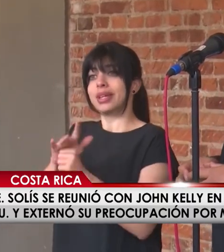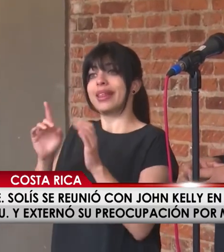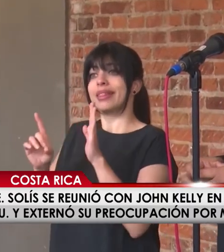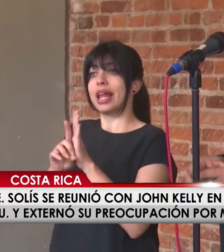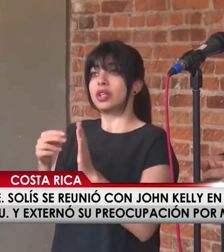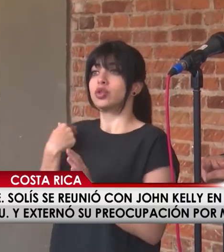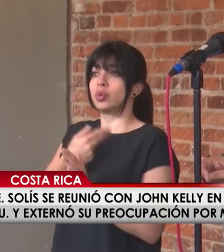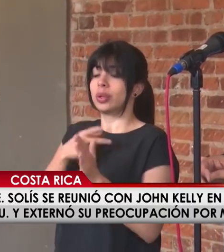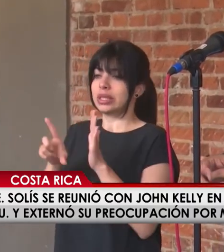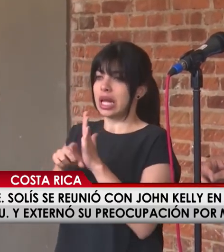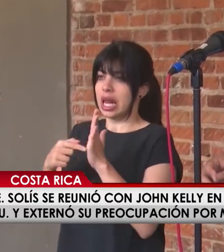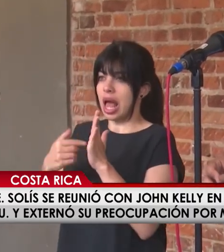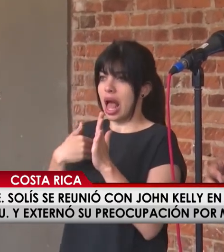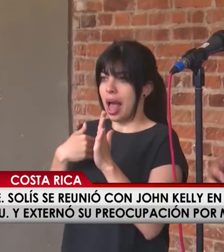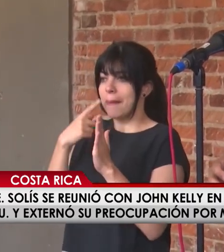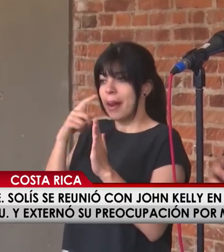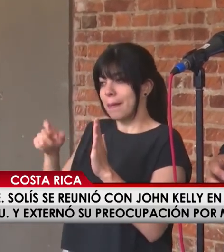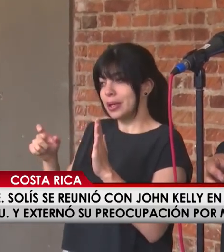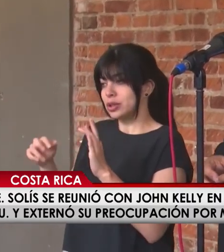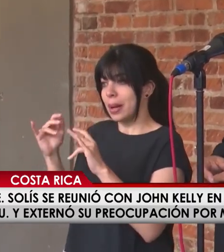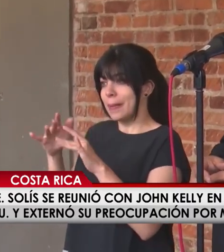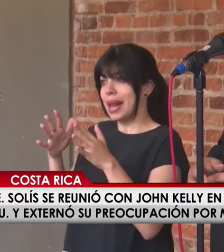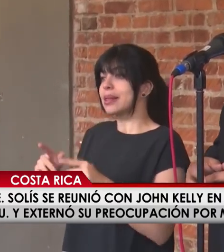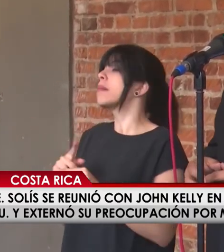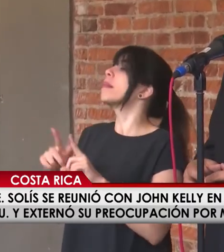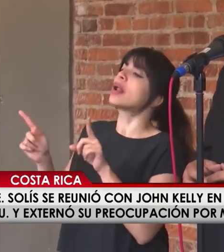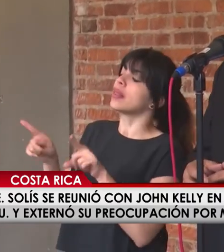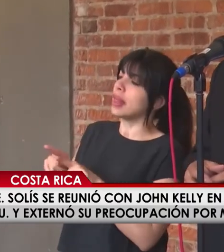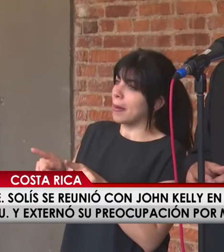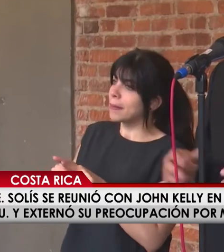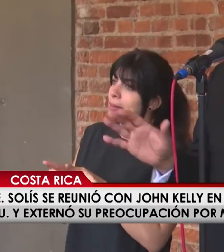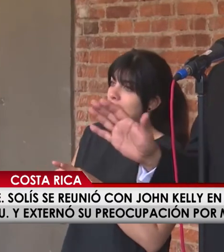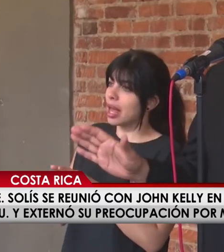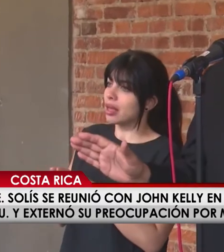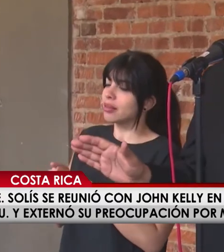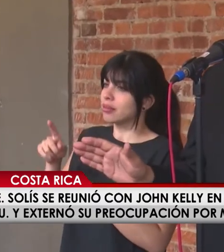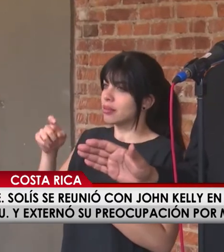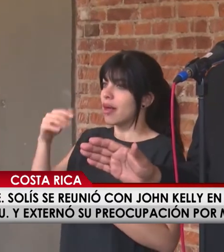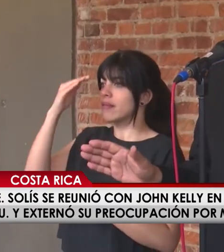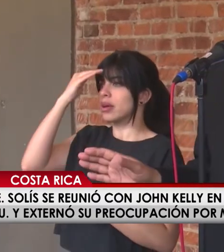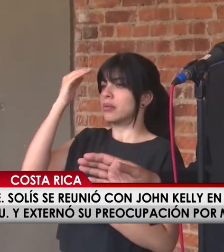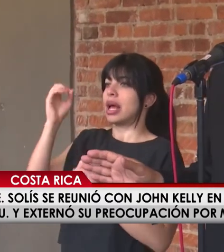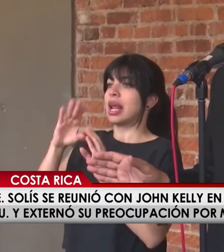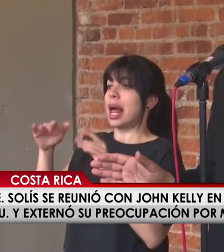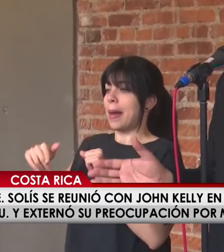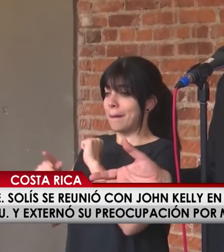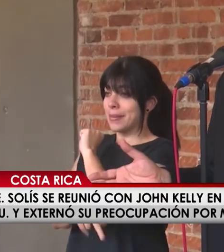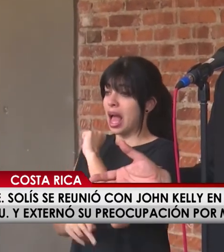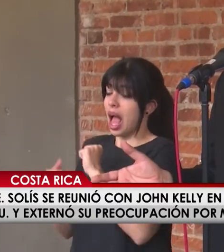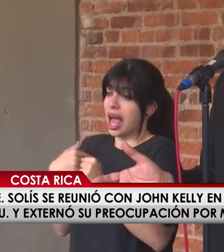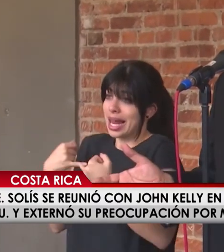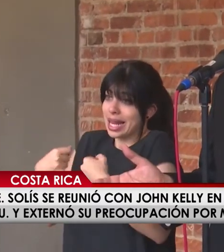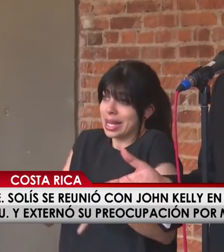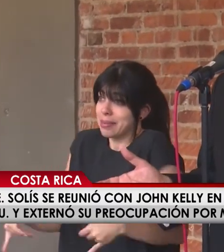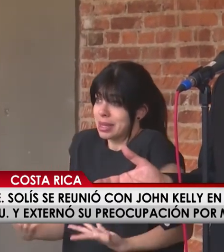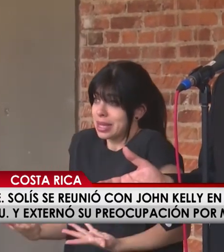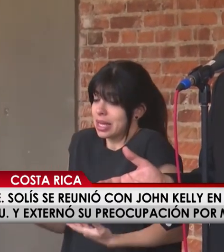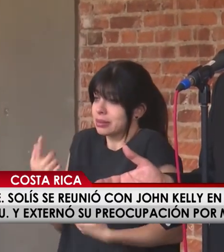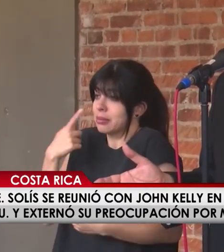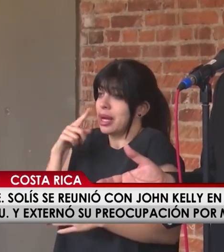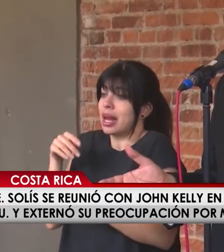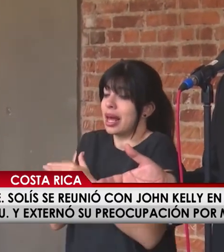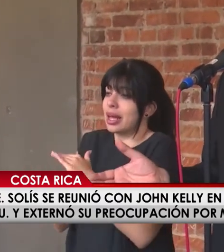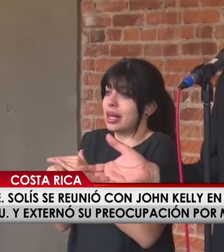nuestra legislación a las personas migrantes, también tener claridad respecto de que este país tiene límites al ingreso